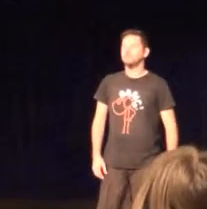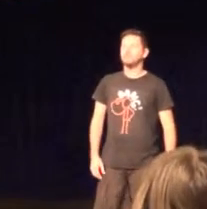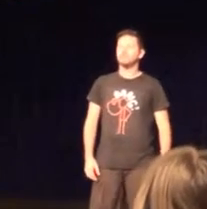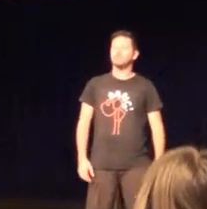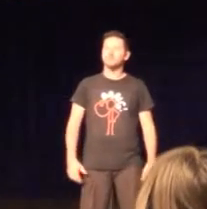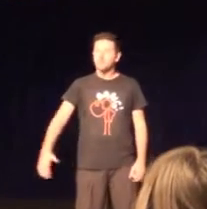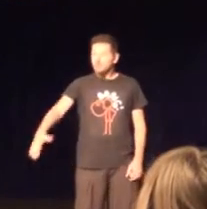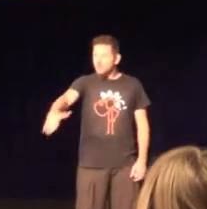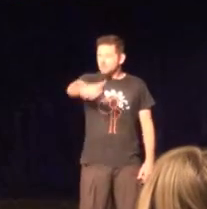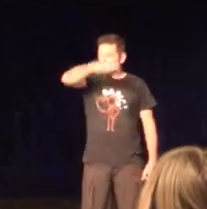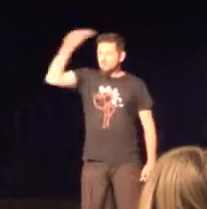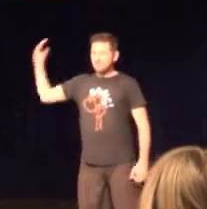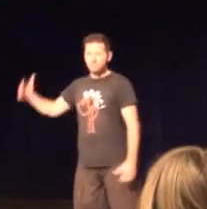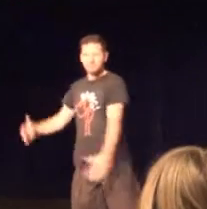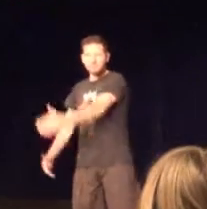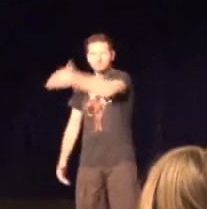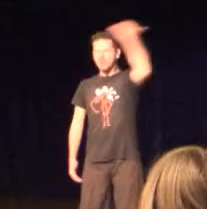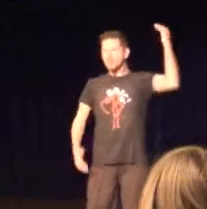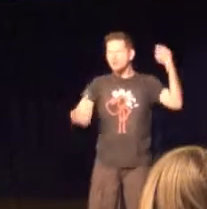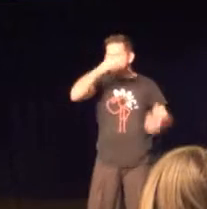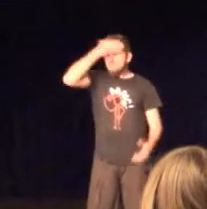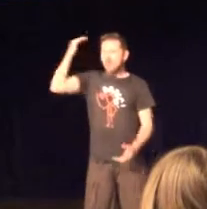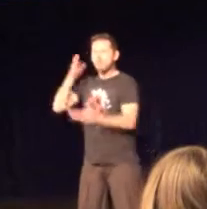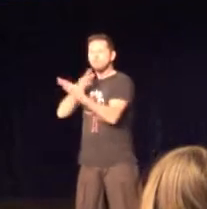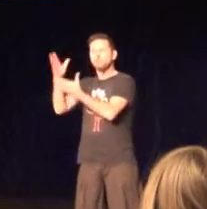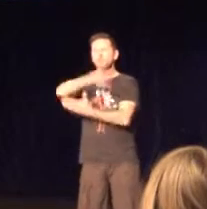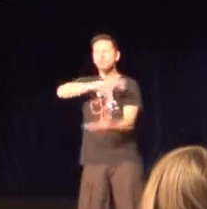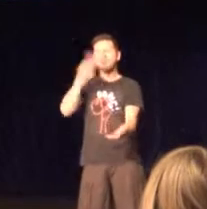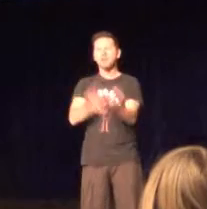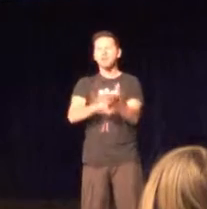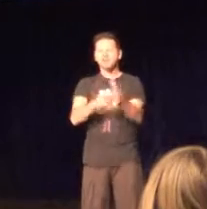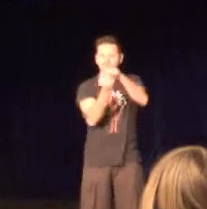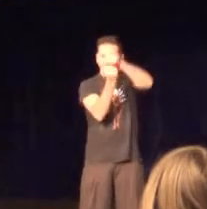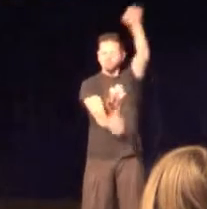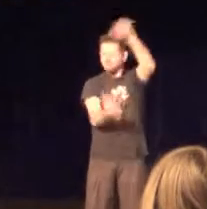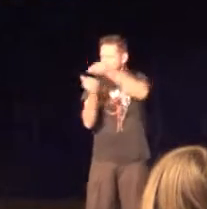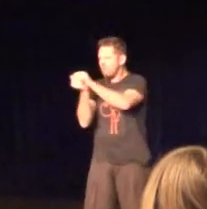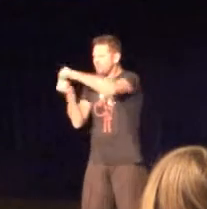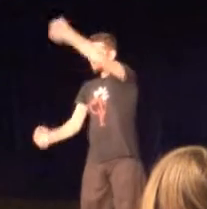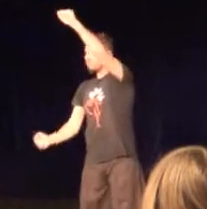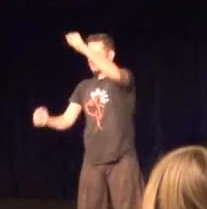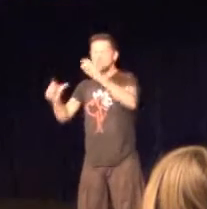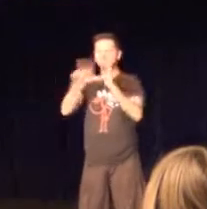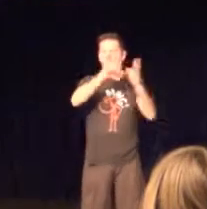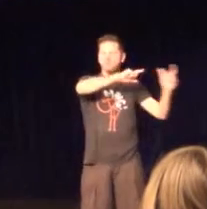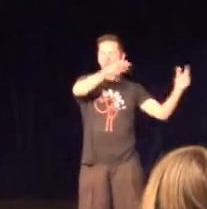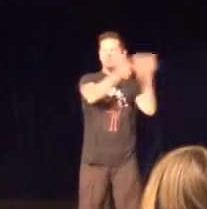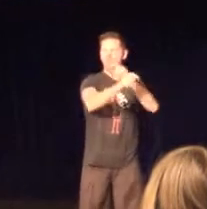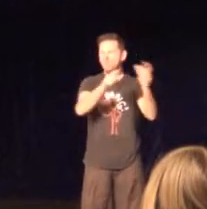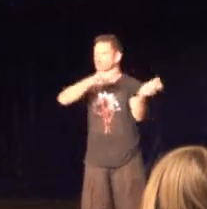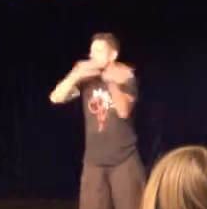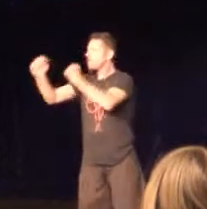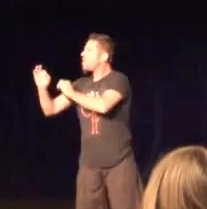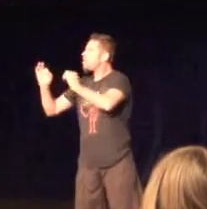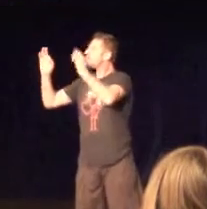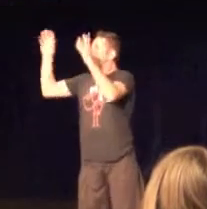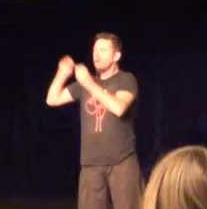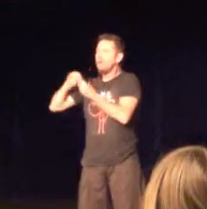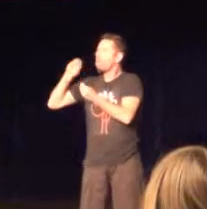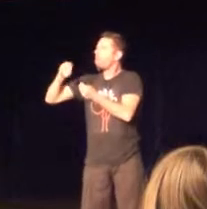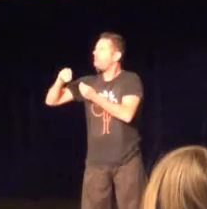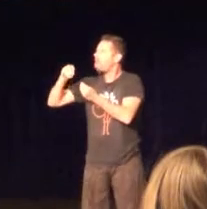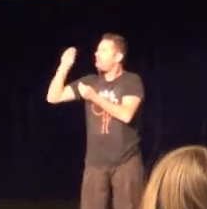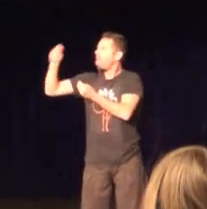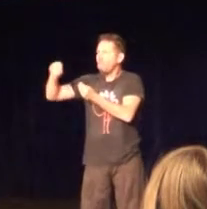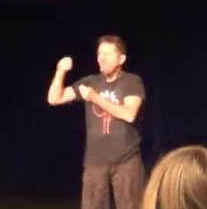Marre des projets réalistes, des secteurs porteurs, des réformes qui sonnent comme des coups de grâce. Marre que les